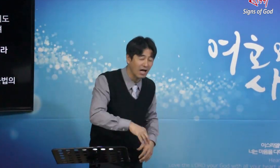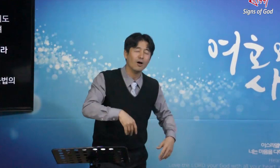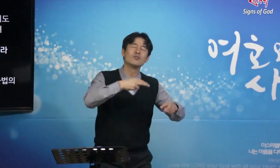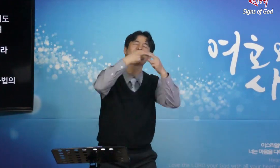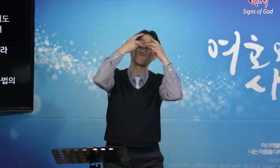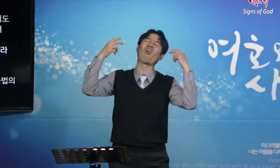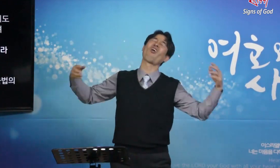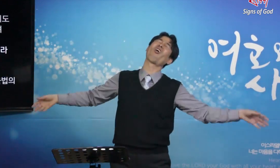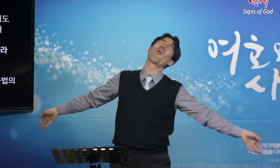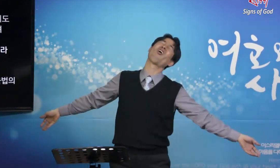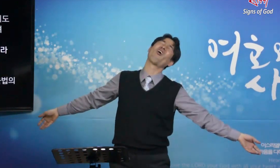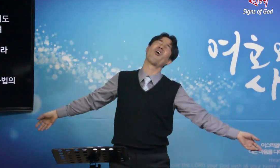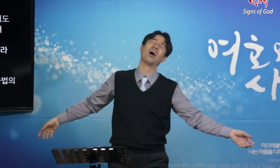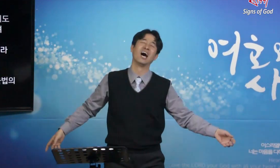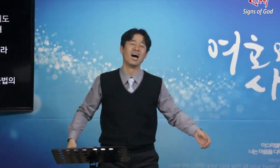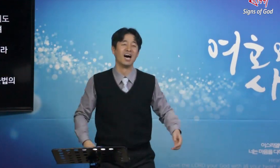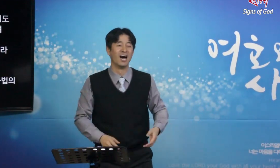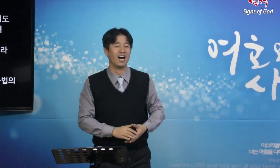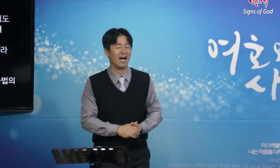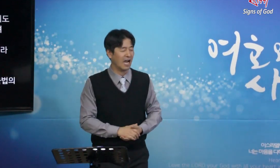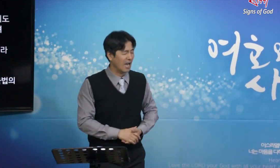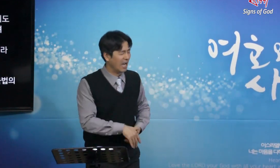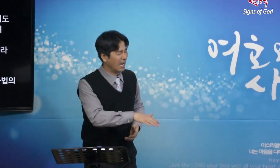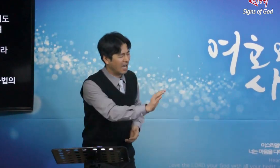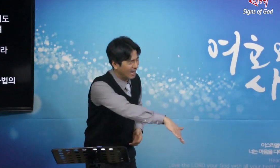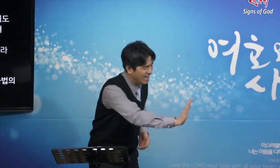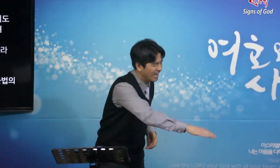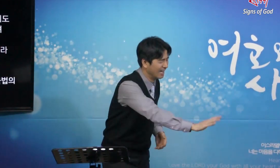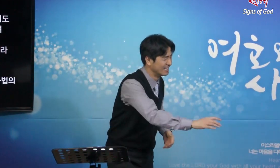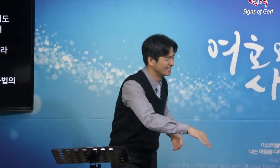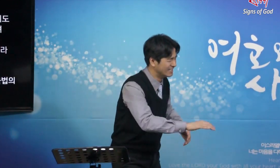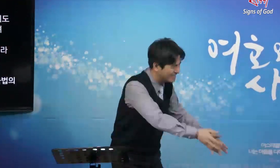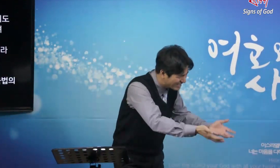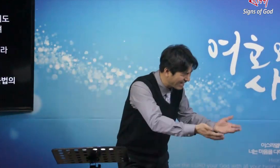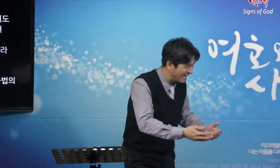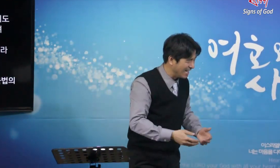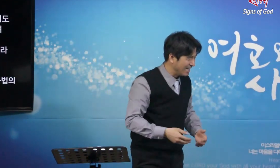기도하시고 달아와서 보니 제자들이 자고 있었죠.